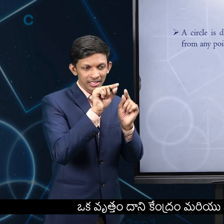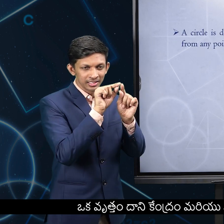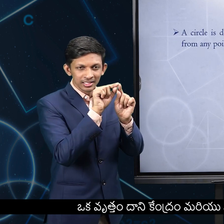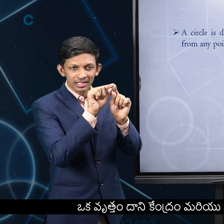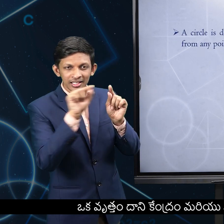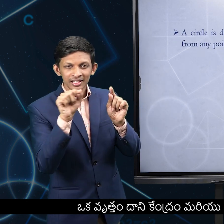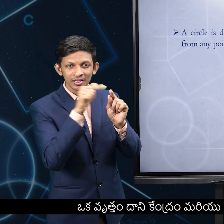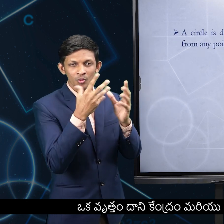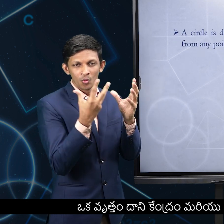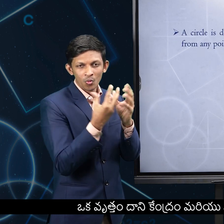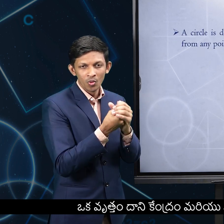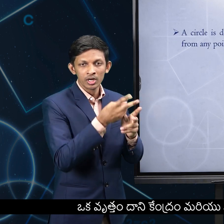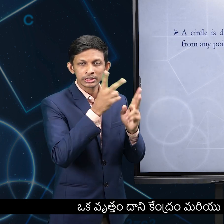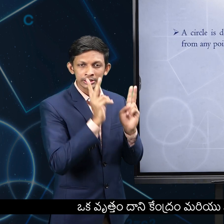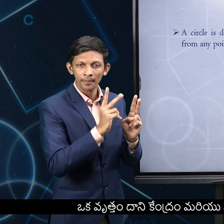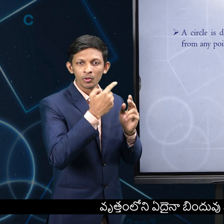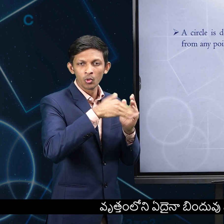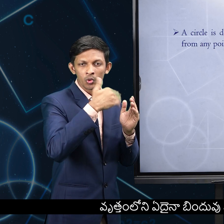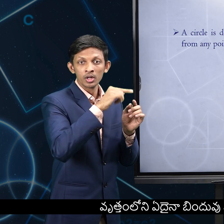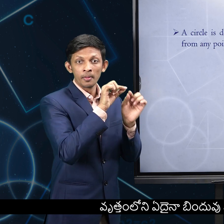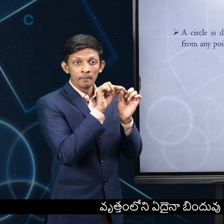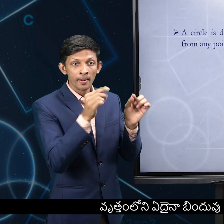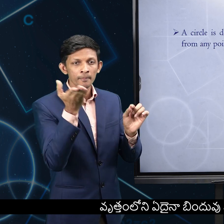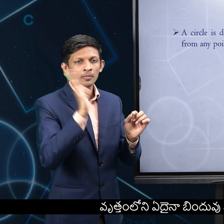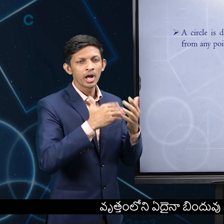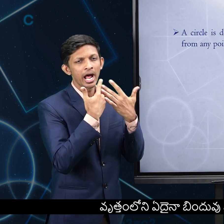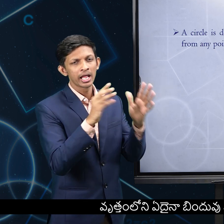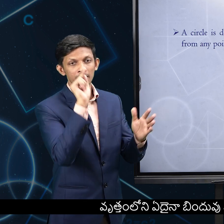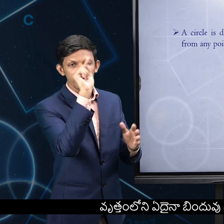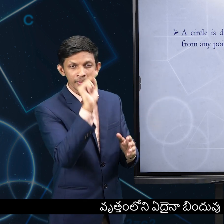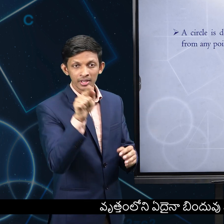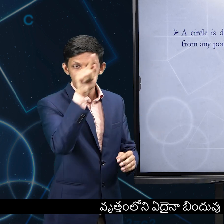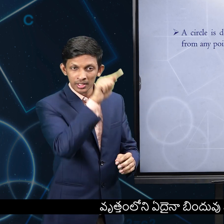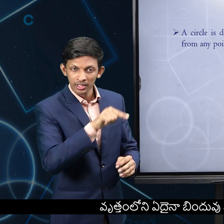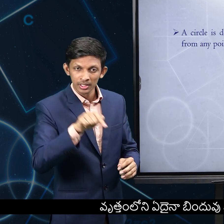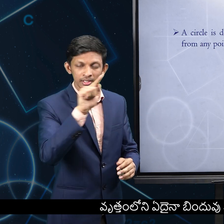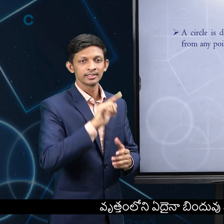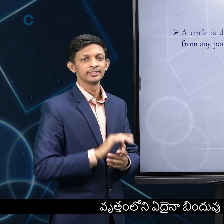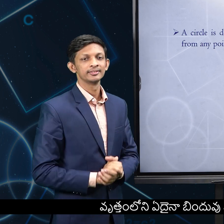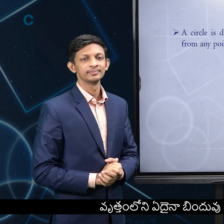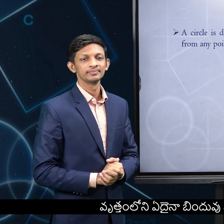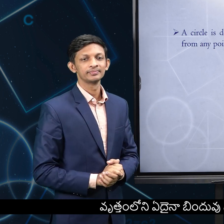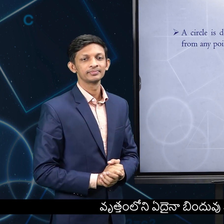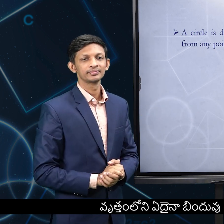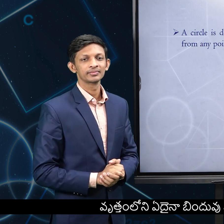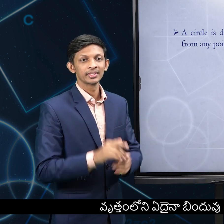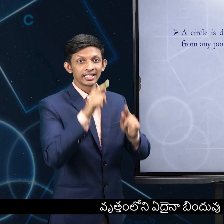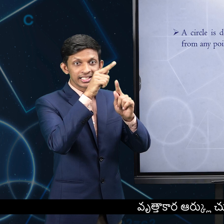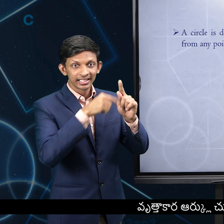ద్వారా నిర్వచించబడుతుంది. వృత్తంలోని ఏదైనా బిందువు నుండి స్థిరమైన దూరం ఉంటుంది.